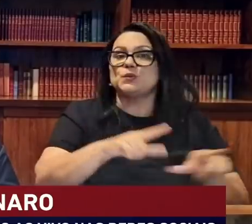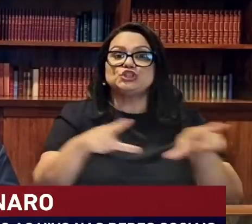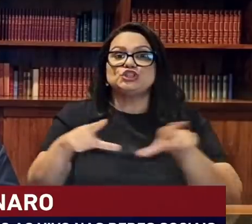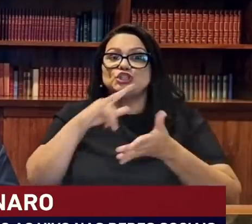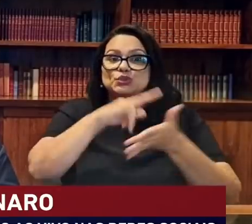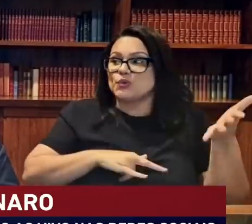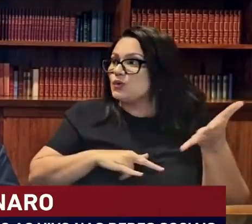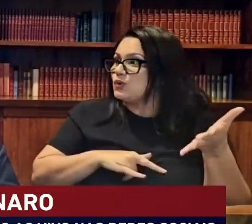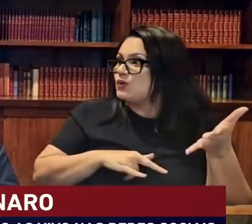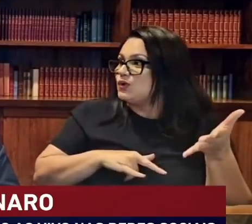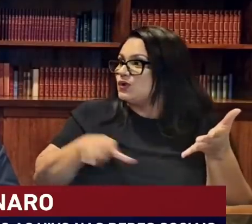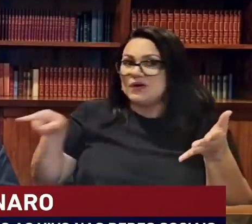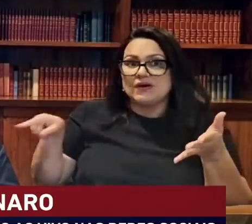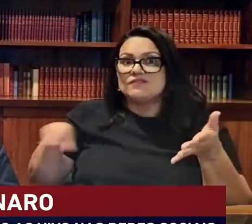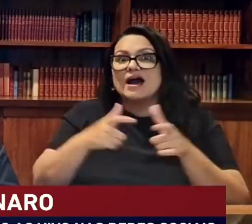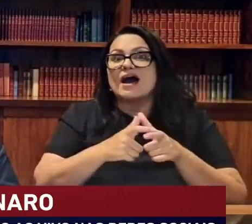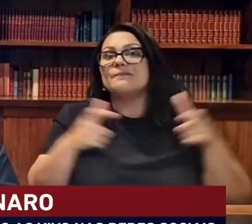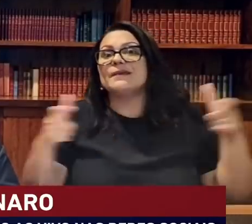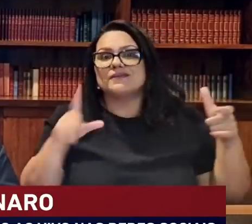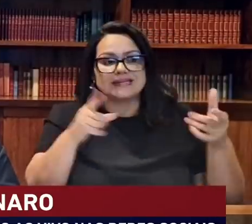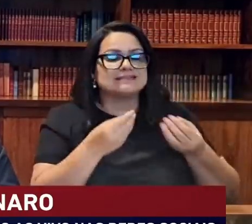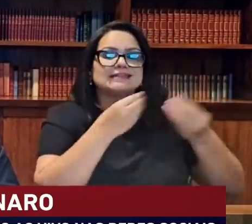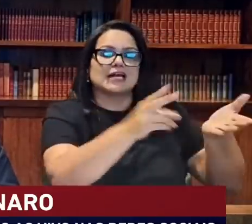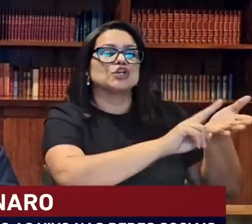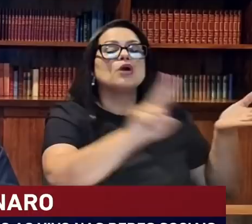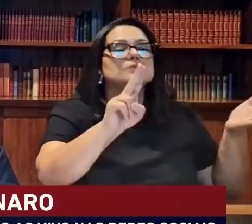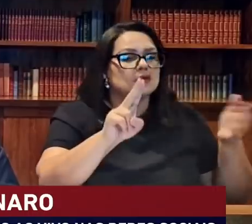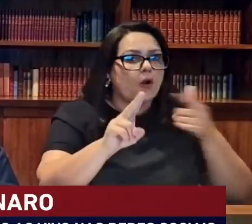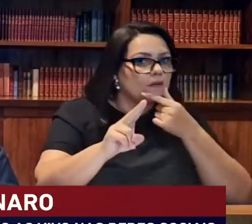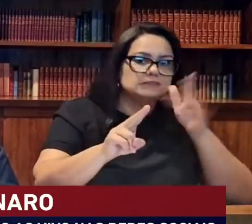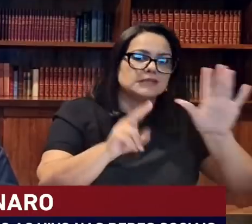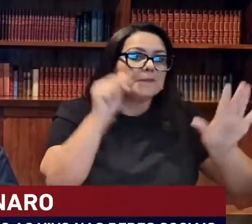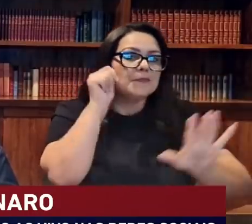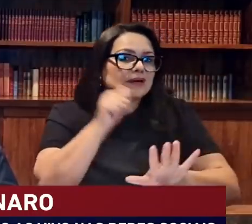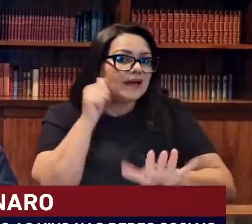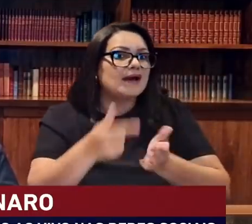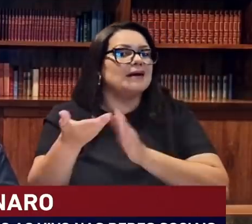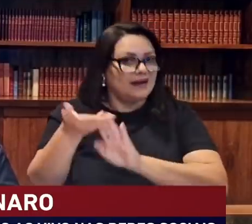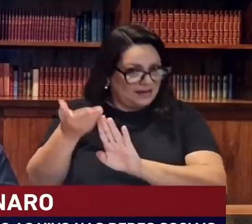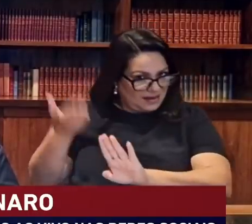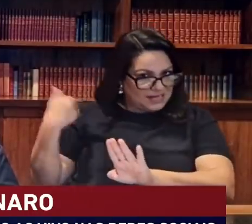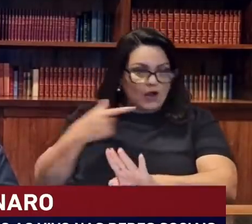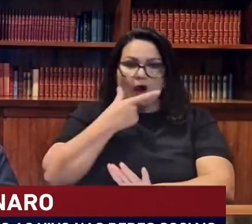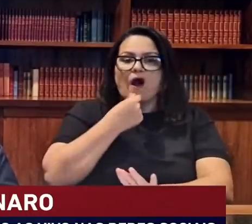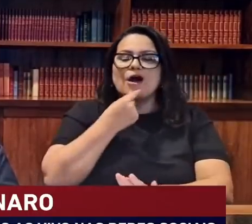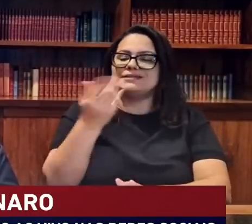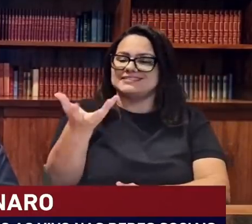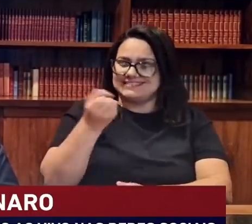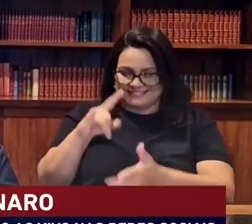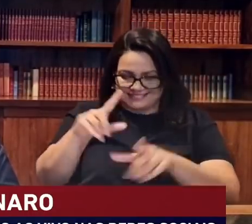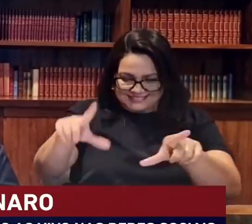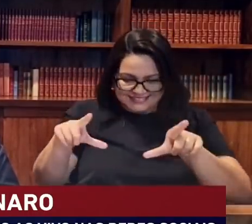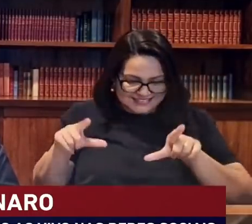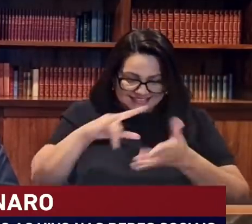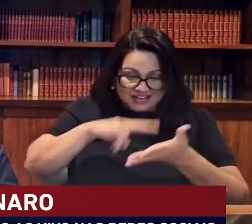Brasil, a maioria no nome da mulher, presidente. Por quê? Os homens recebiam o título, abandonavam a mulher com a